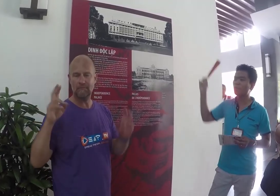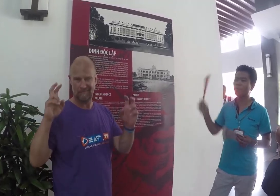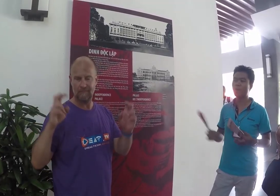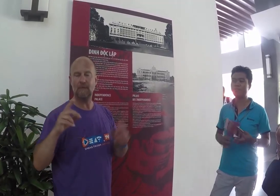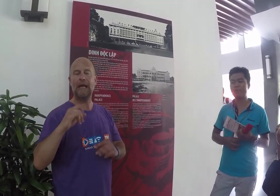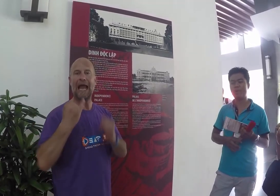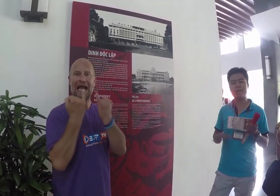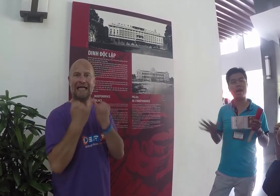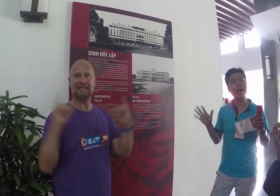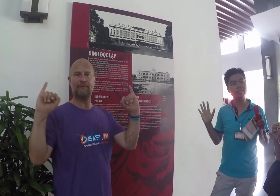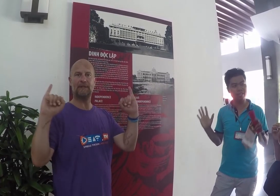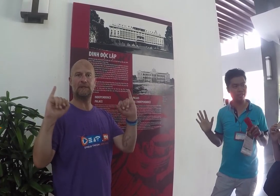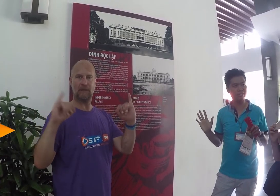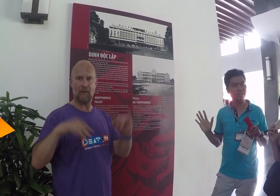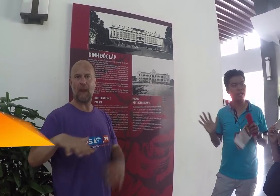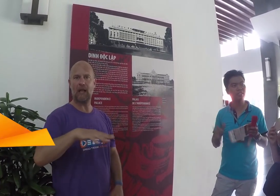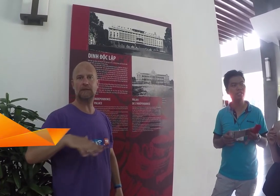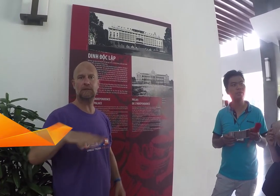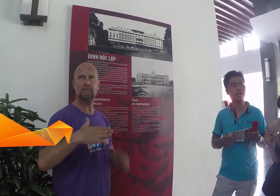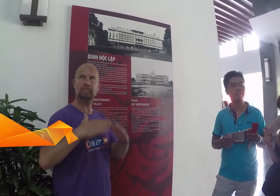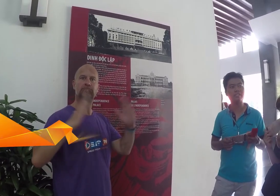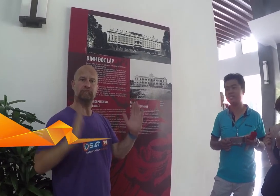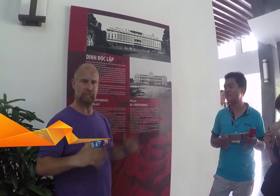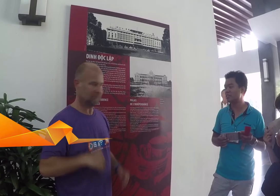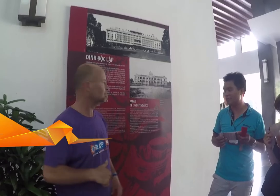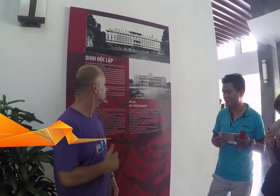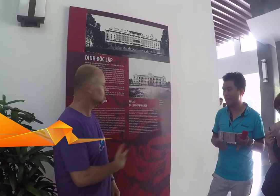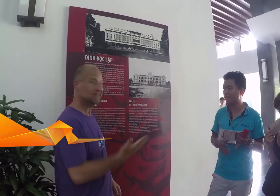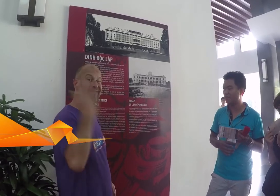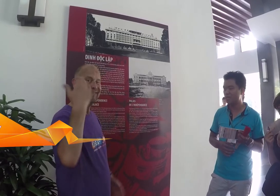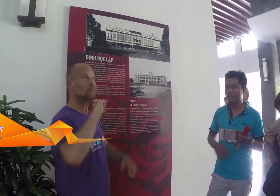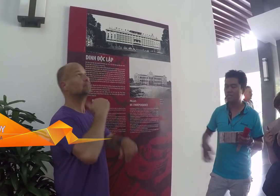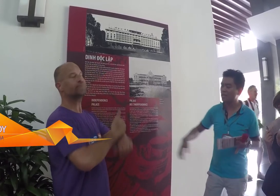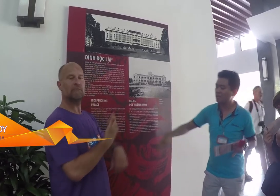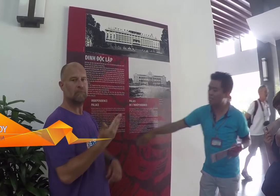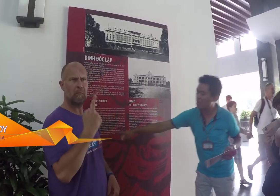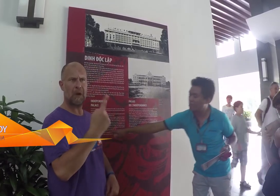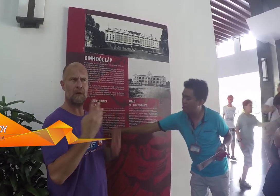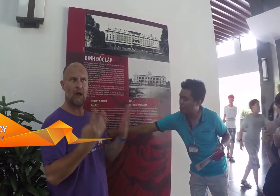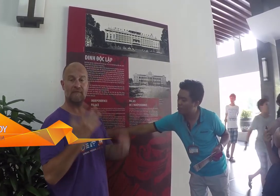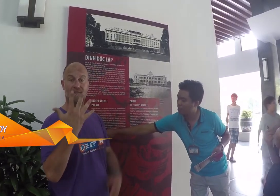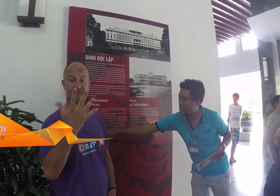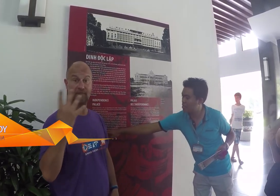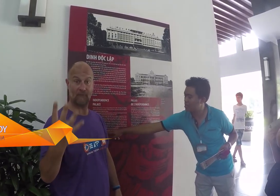Hier ist der Independence Palace. 1954 wurde hier die Teilung von Nord- und Südvietnam beschlossen.